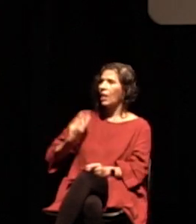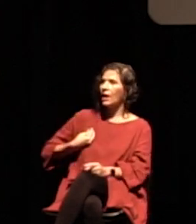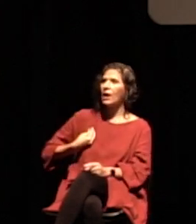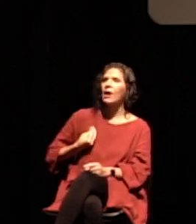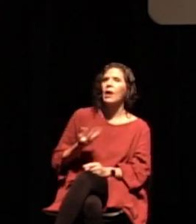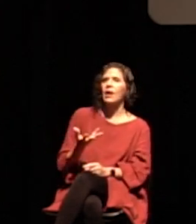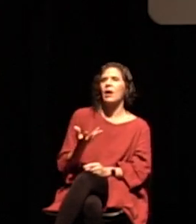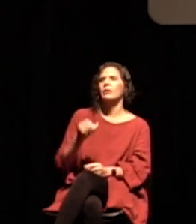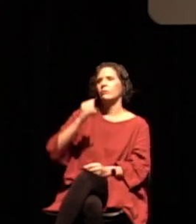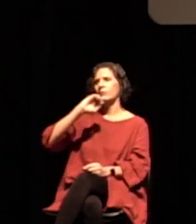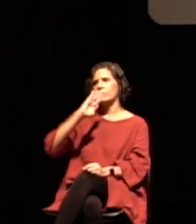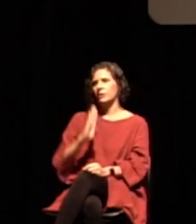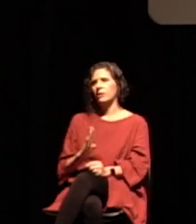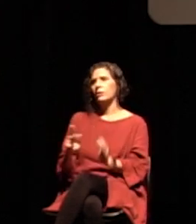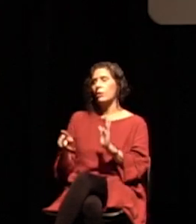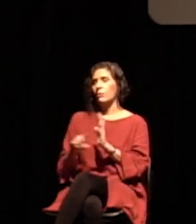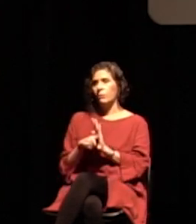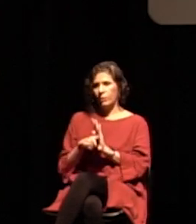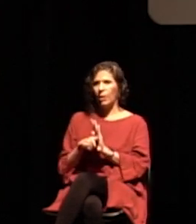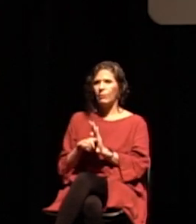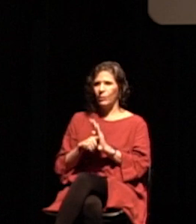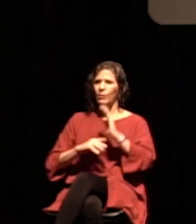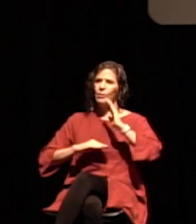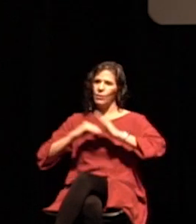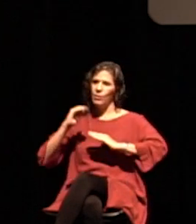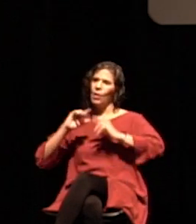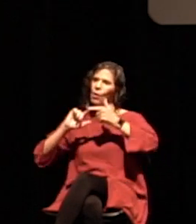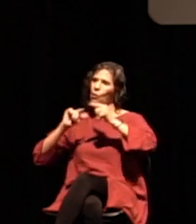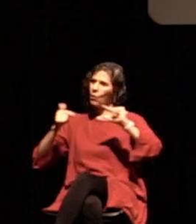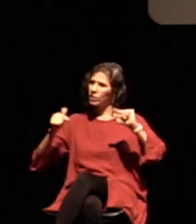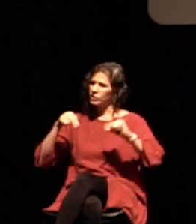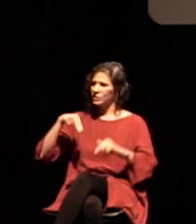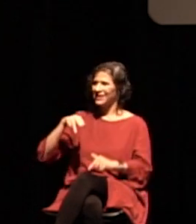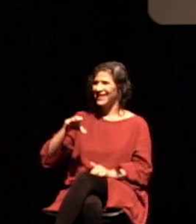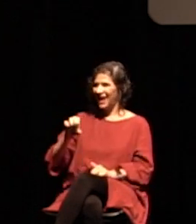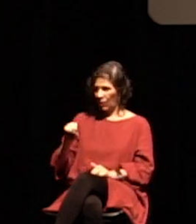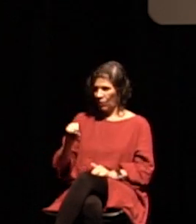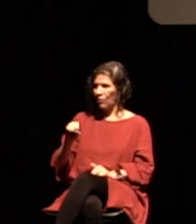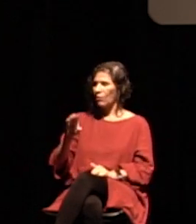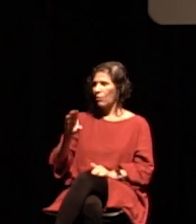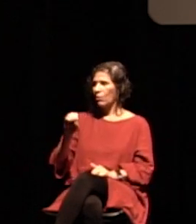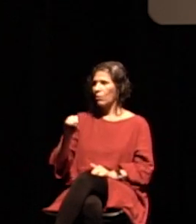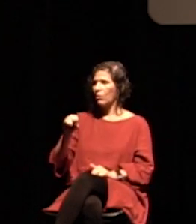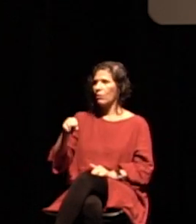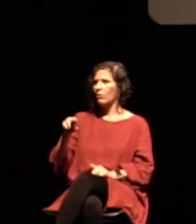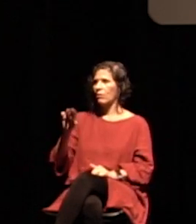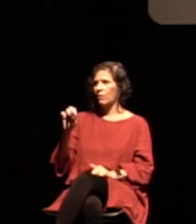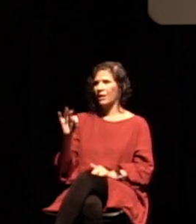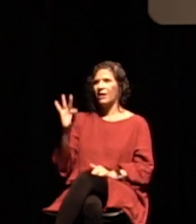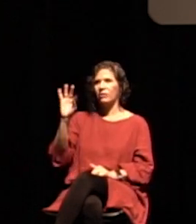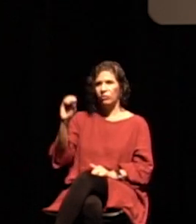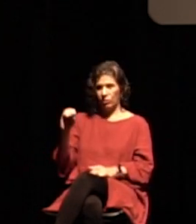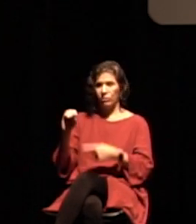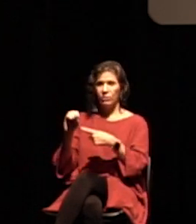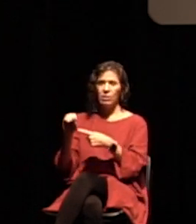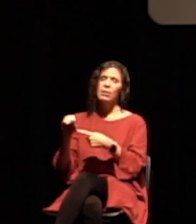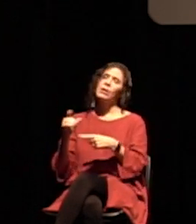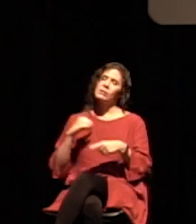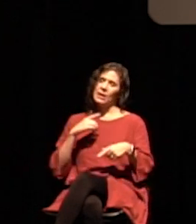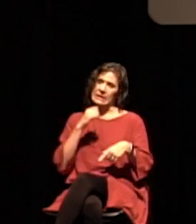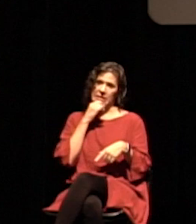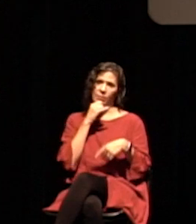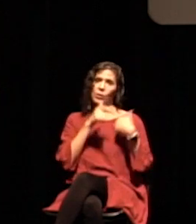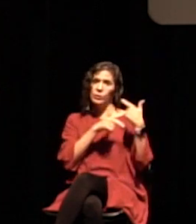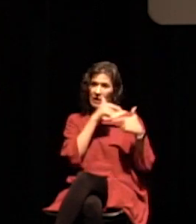onde eu entendo que havia essa mesma associação. Você tem trabalhos que são de um rigor, trabalho do Hélio, de um